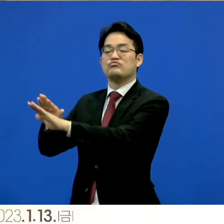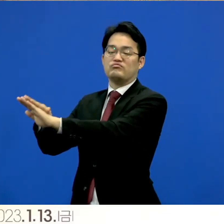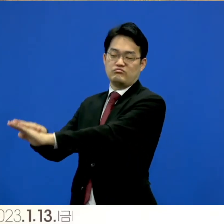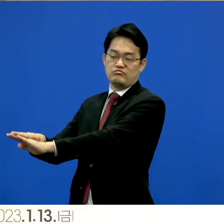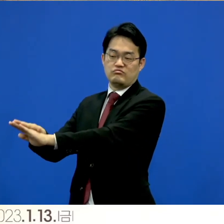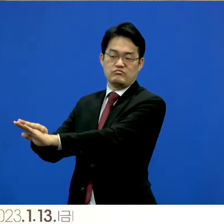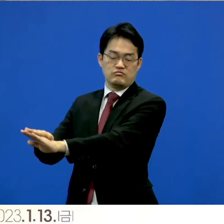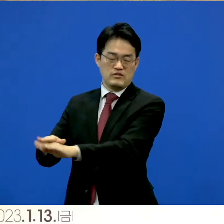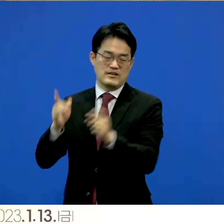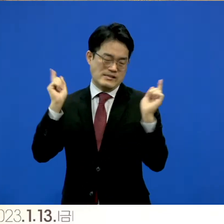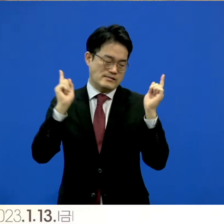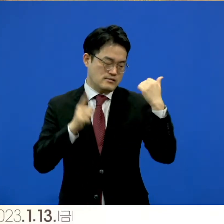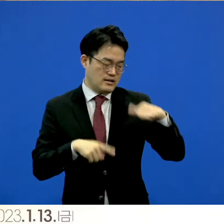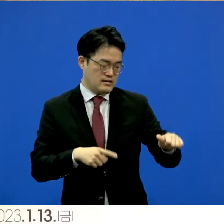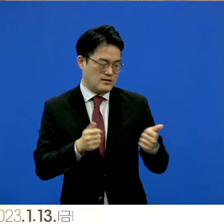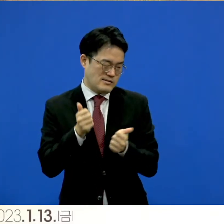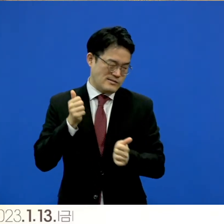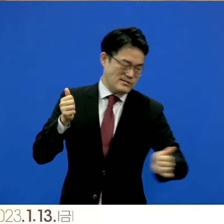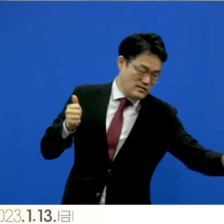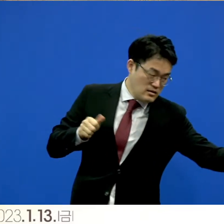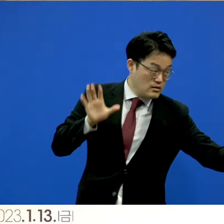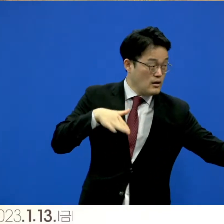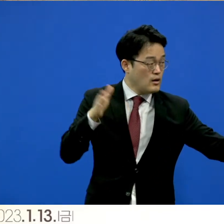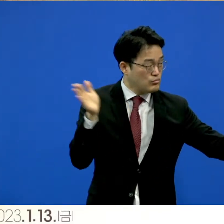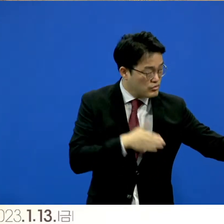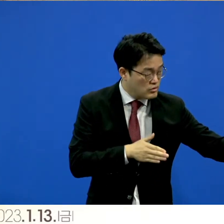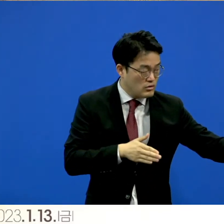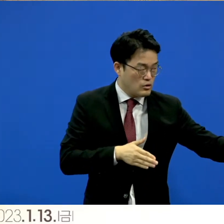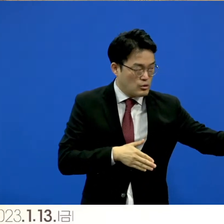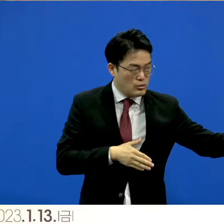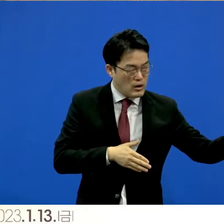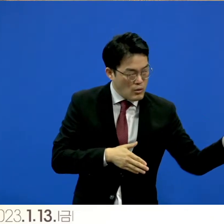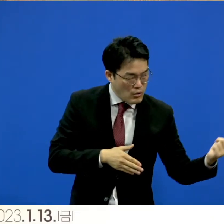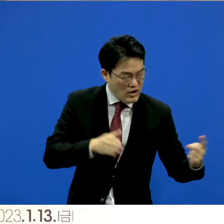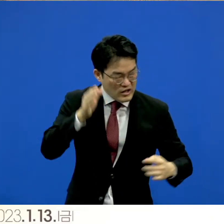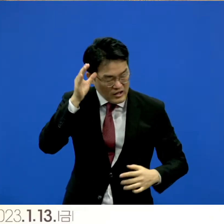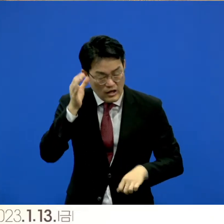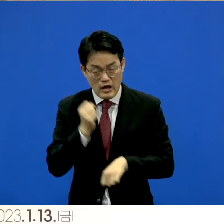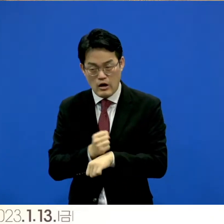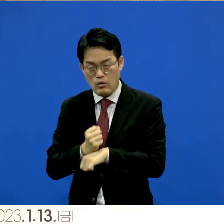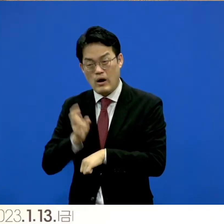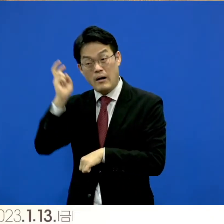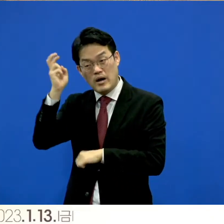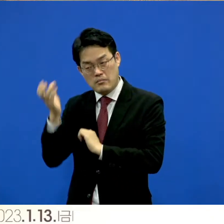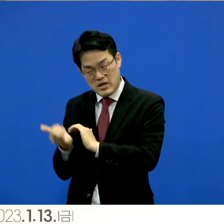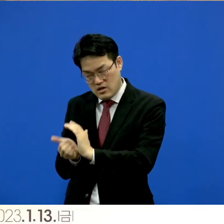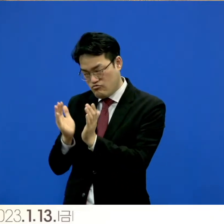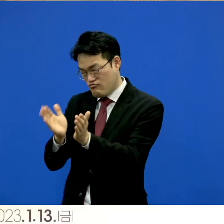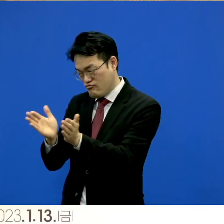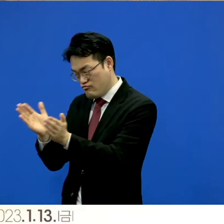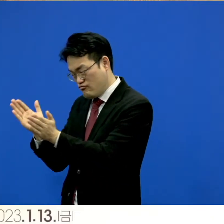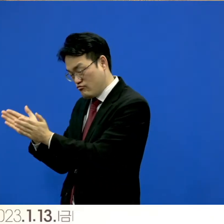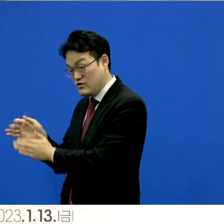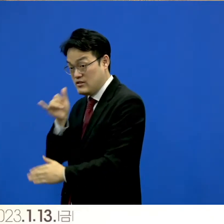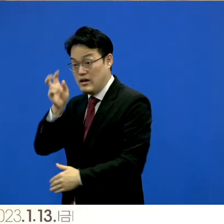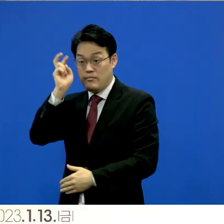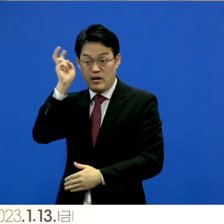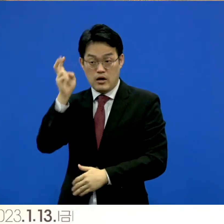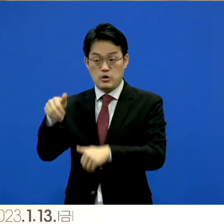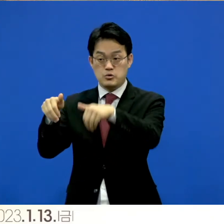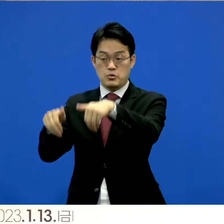탕자가 집을 떠날 때부터 아버지는 이걸 준비해 놓은 거죠. 돌아올 것을 기대하고. 종들에게 3가지를 지시합니다.